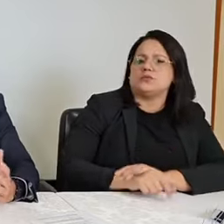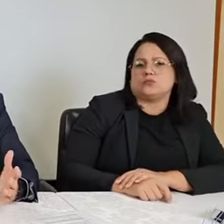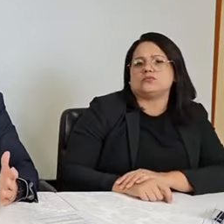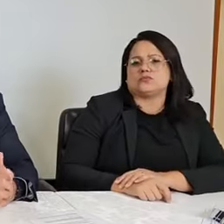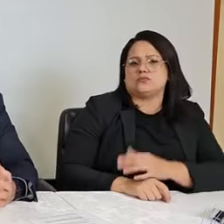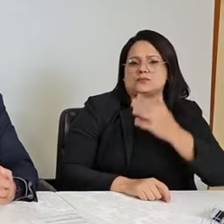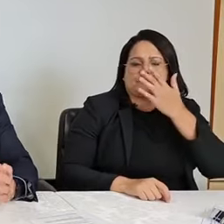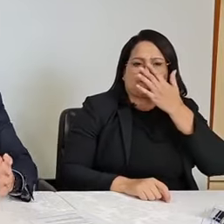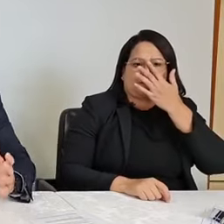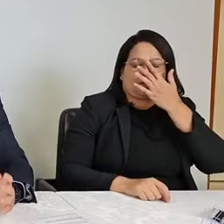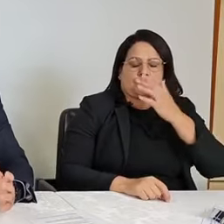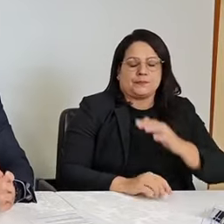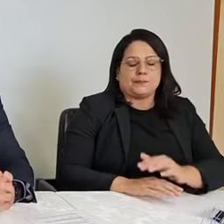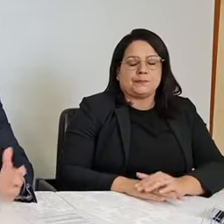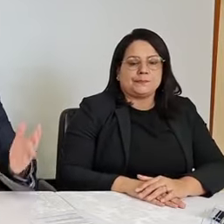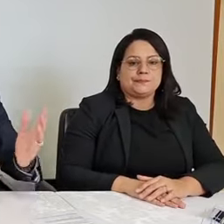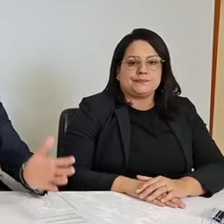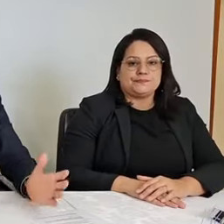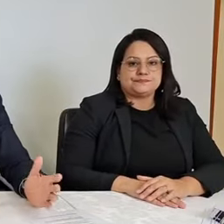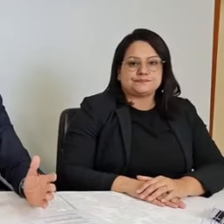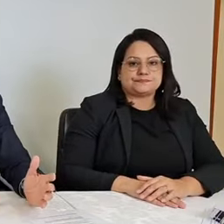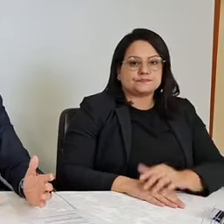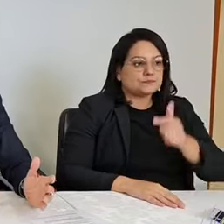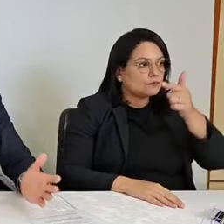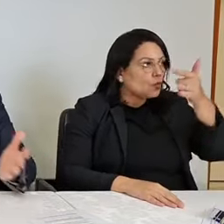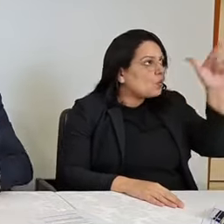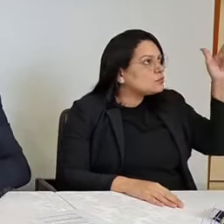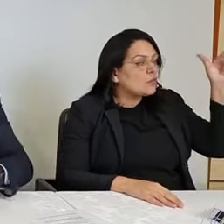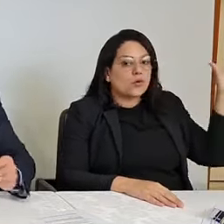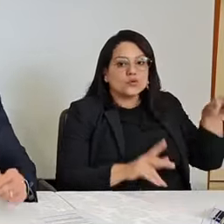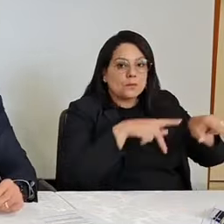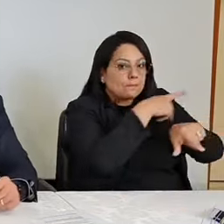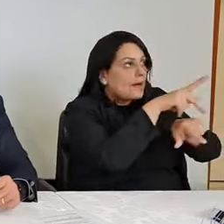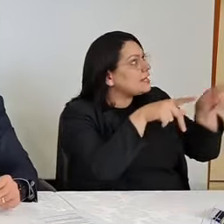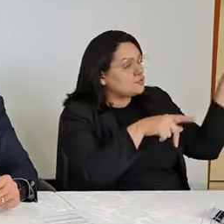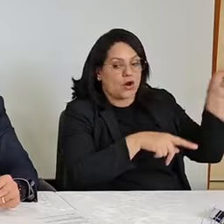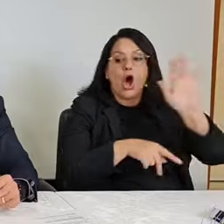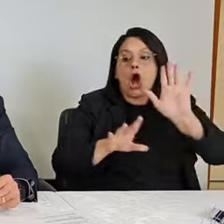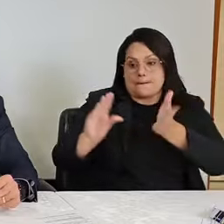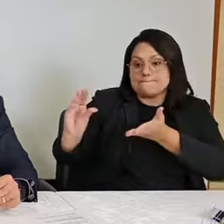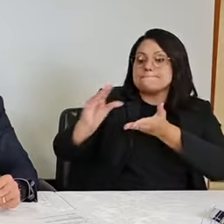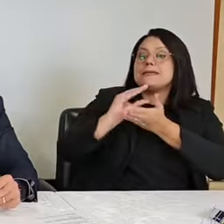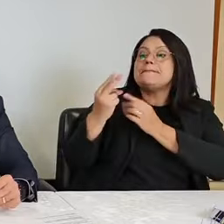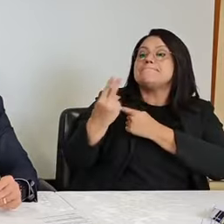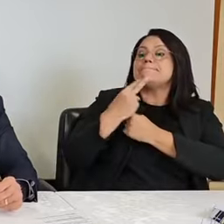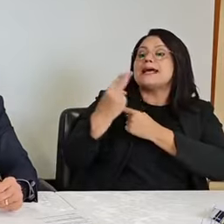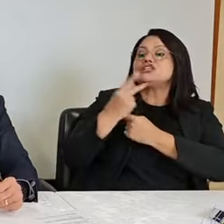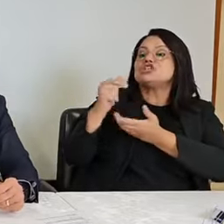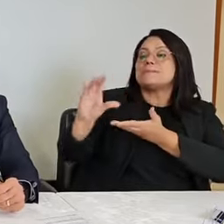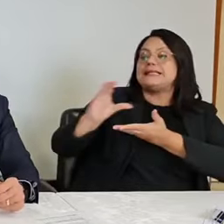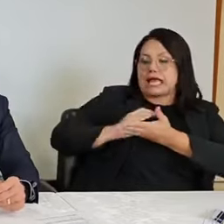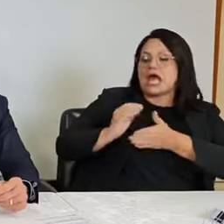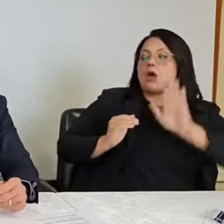quais garantias que esses outros países deram para o Brasil?